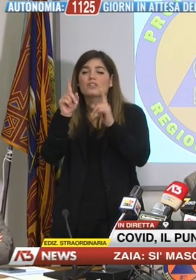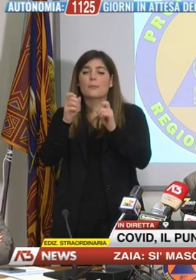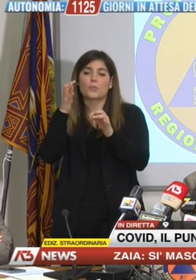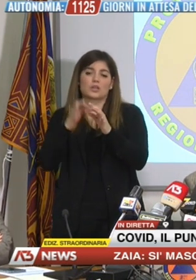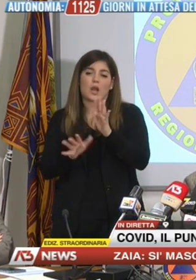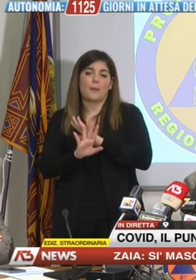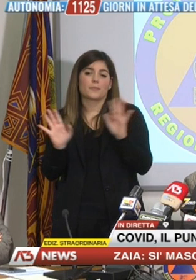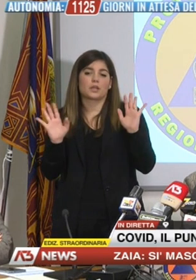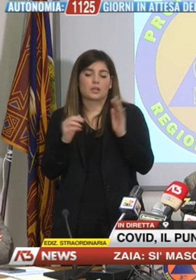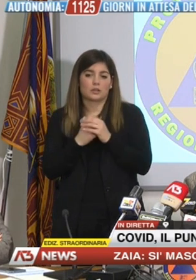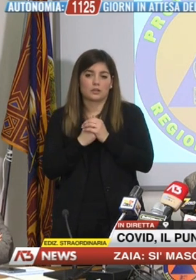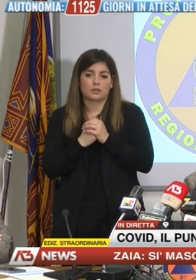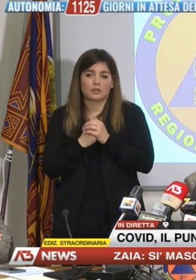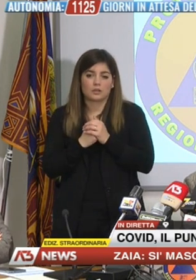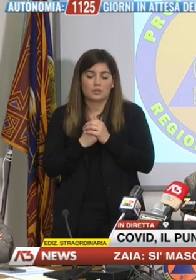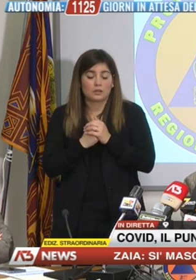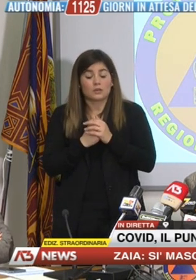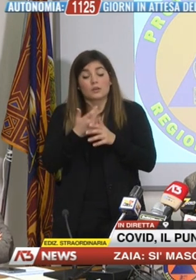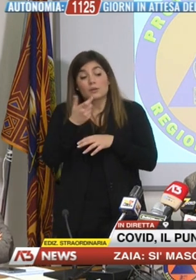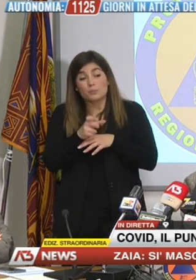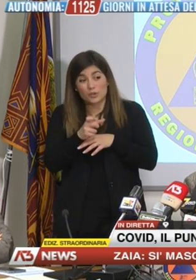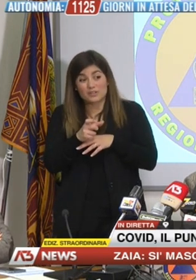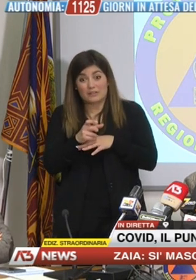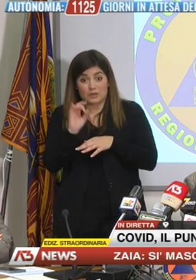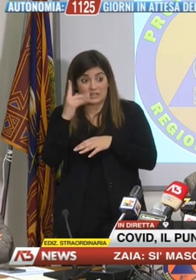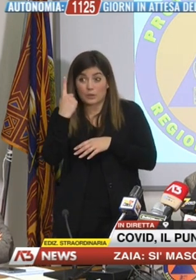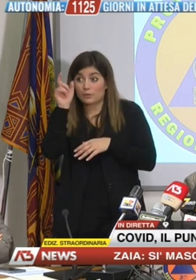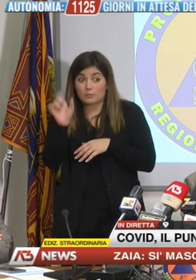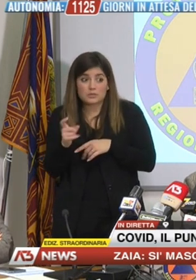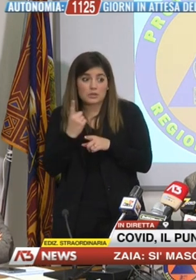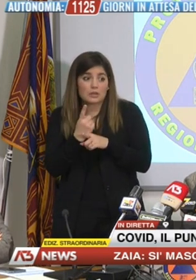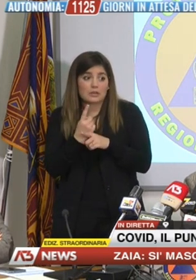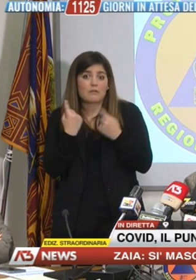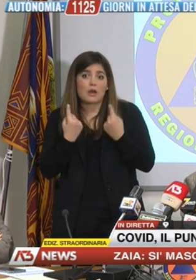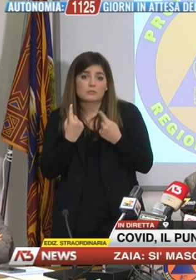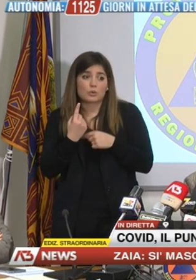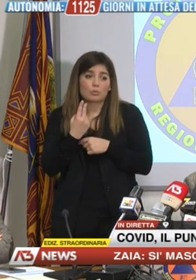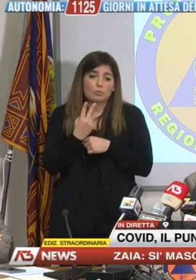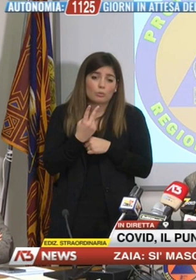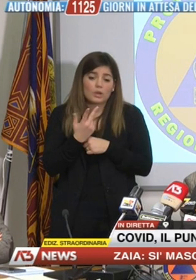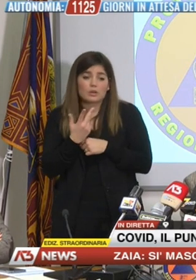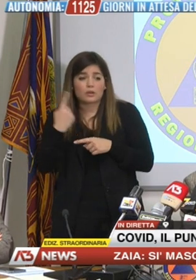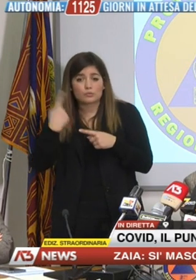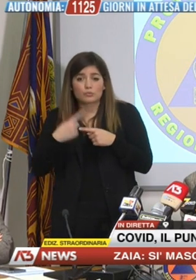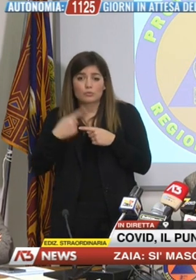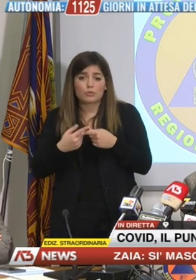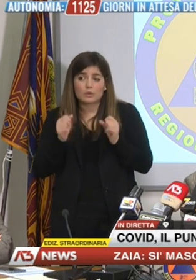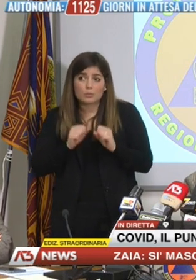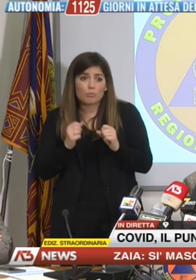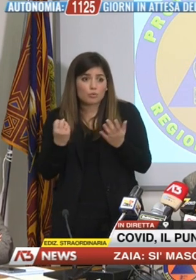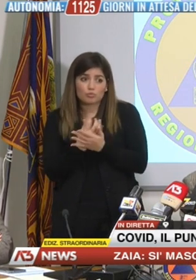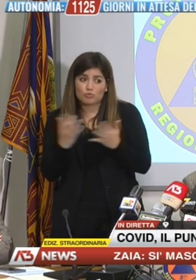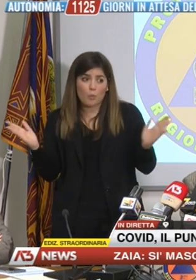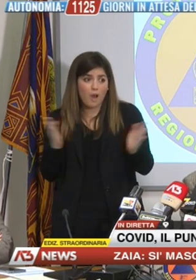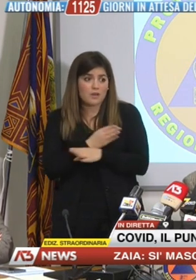Certo, anche perché nel frattempo se uno deve aspettare 2 giorni, 3 giorni, anche di può più, succedere mi risulta. Tutto in quel